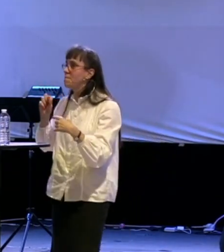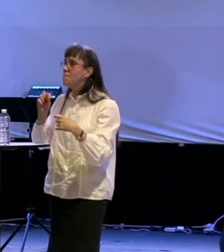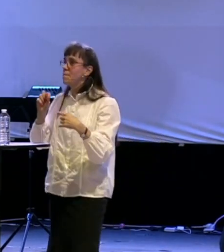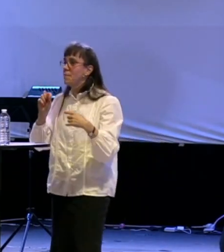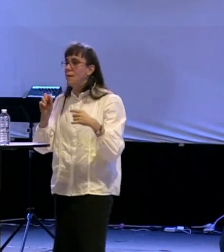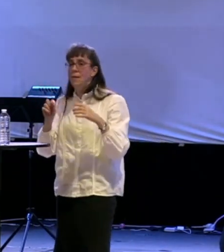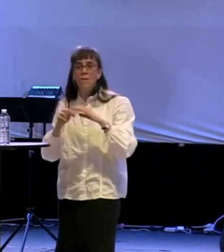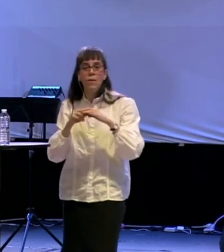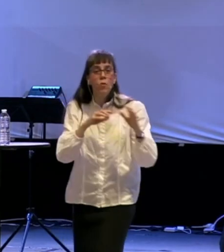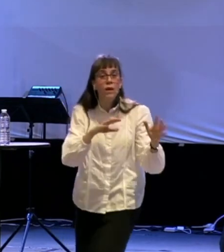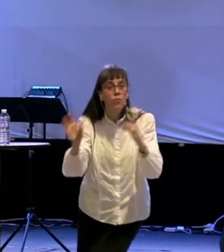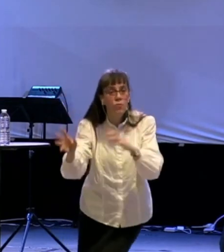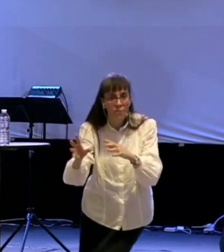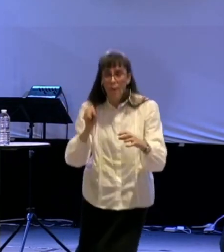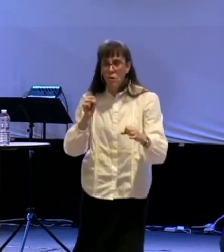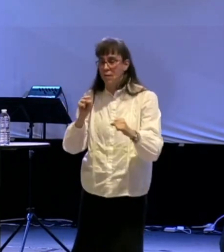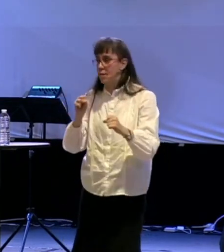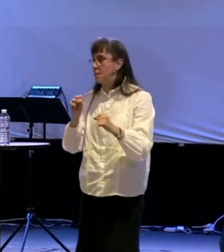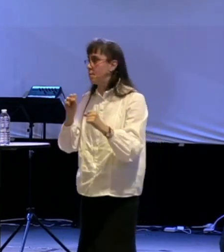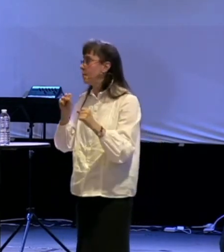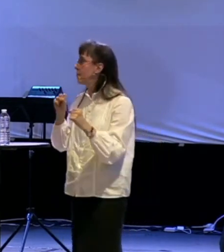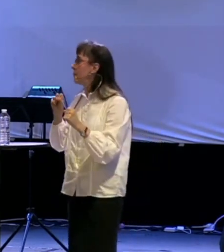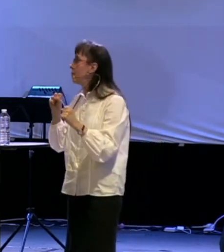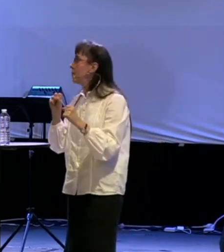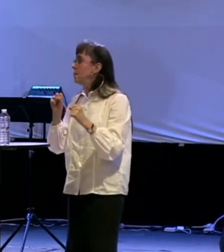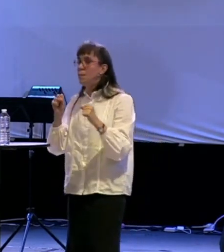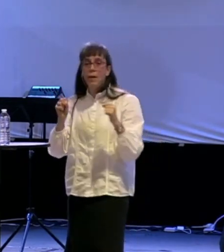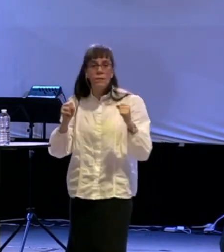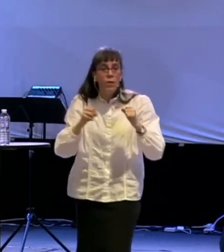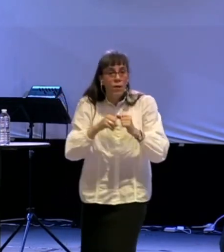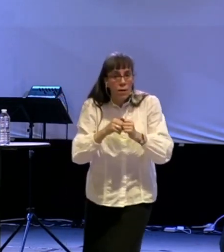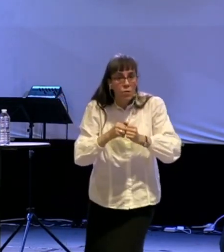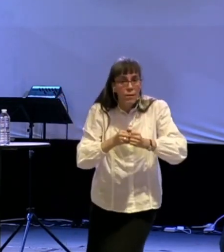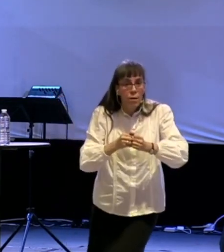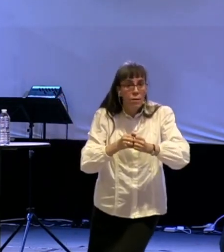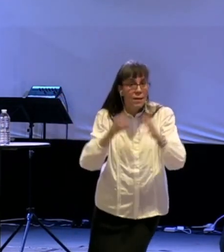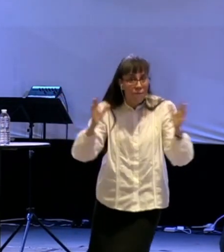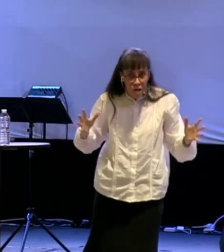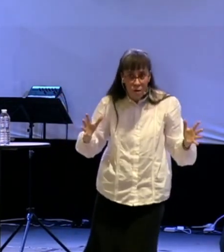jamais ils auraient crucifié le Fils de Dieu, parce que c'était le salut pour l'humanité.